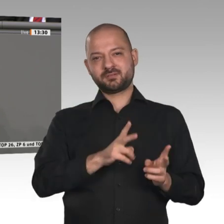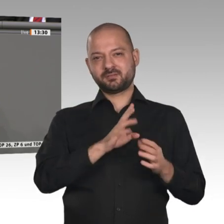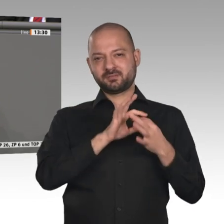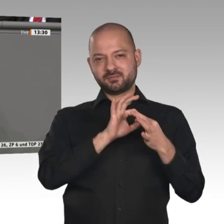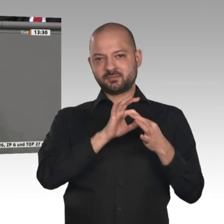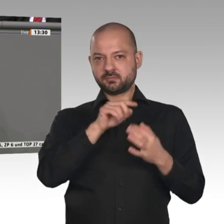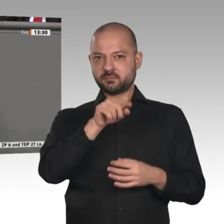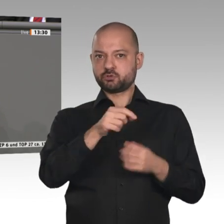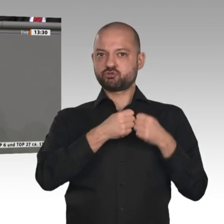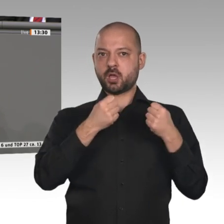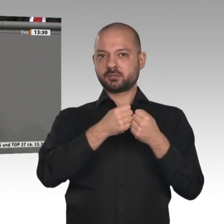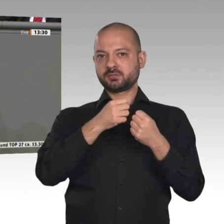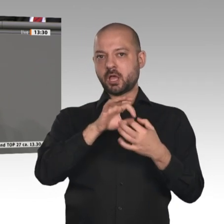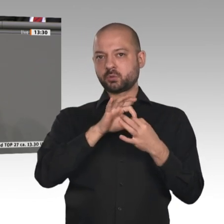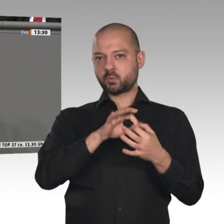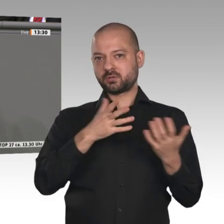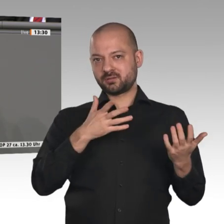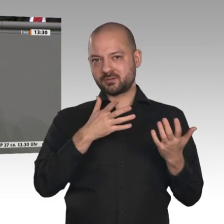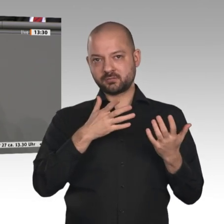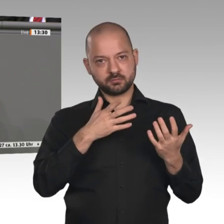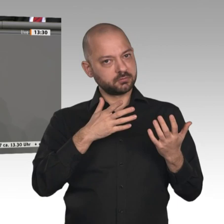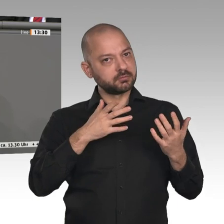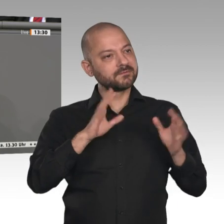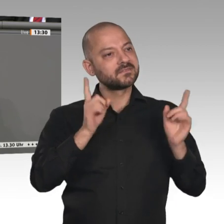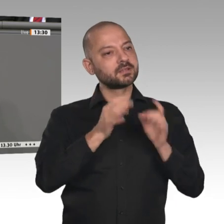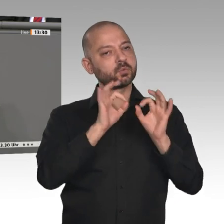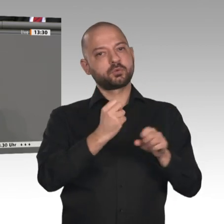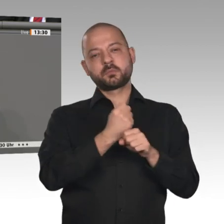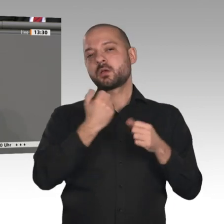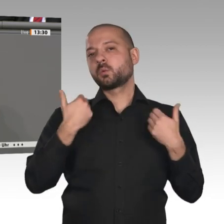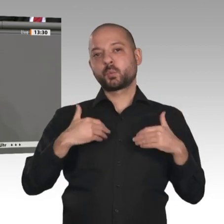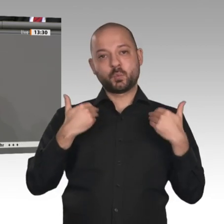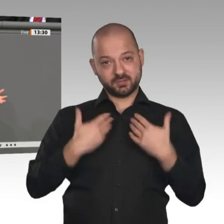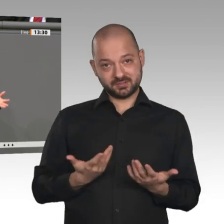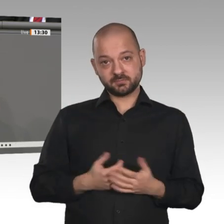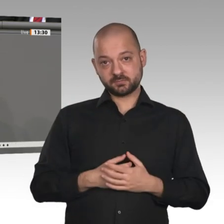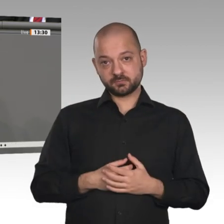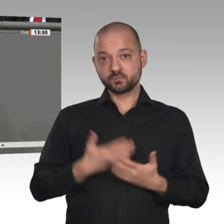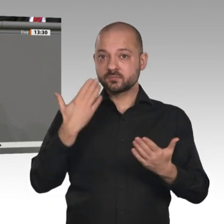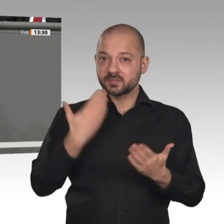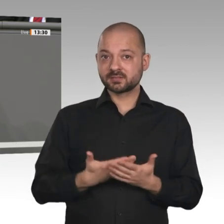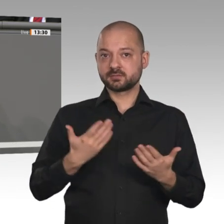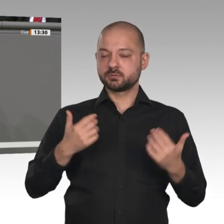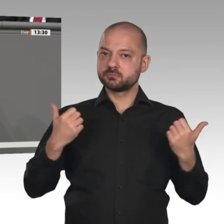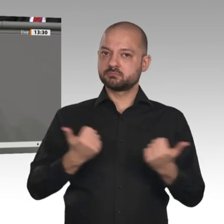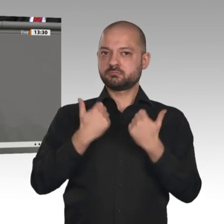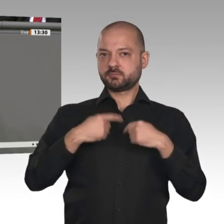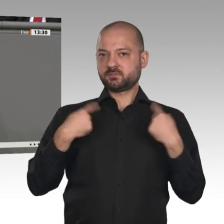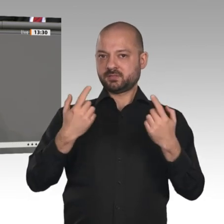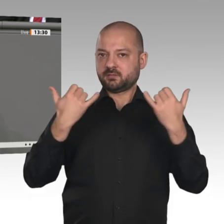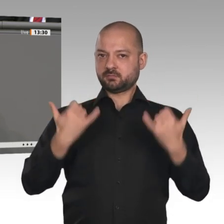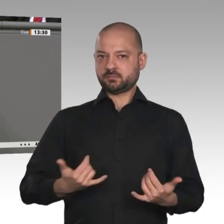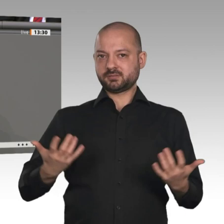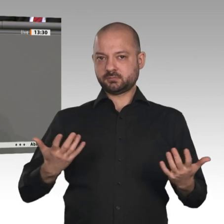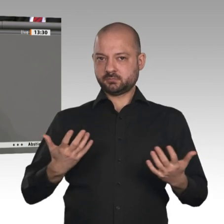auf Staatsangehörigkeiten wieder gut zu machen. Wie großartig ist es aber dann jetzt erst, wenn wir heute genau